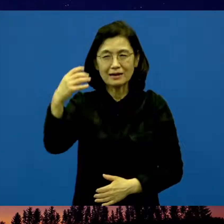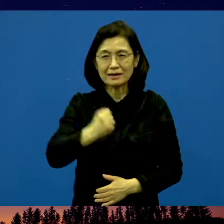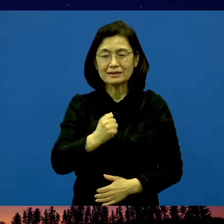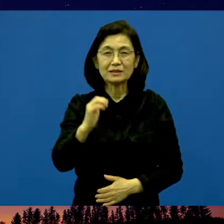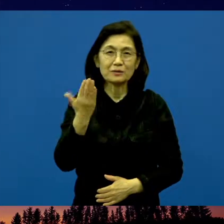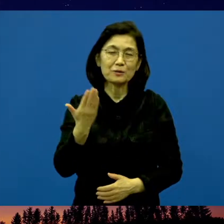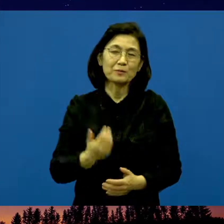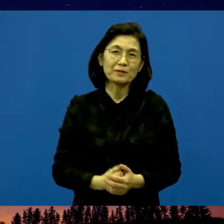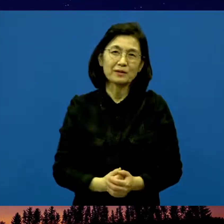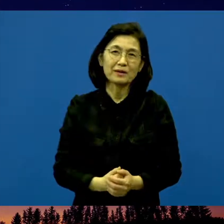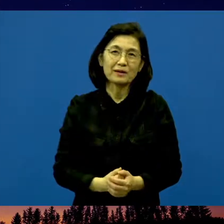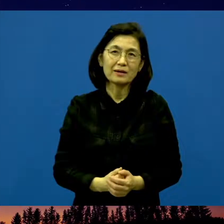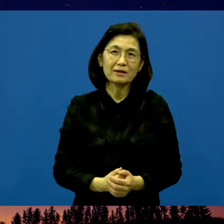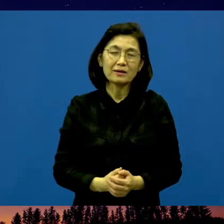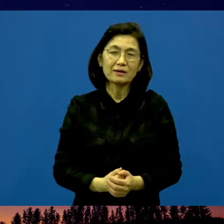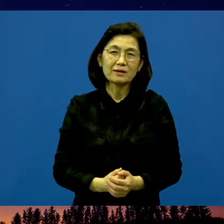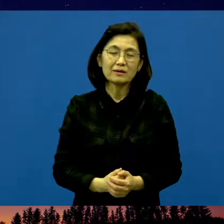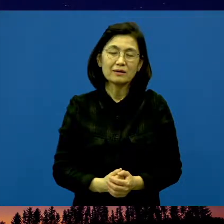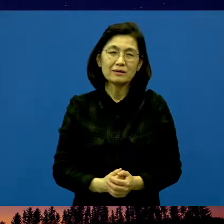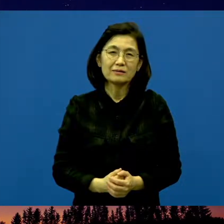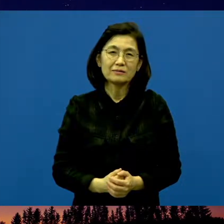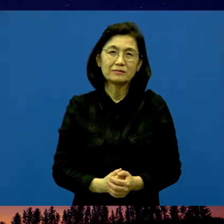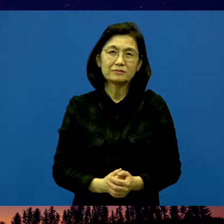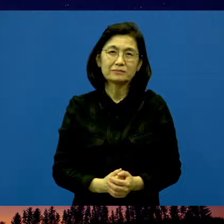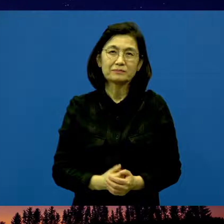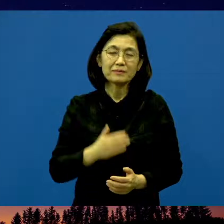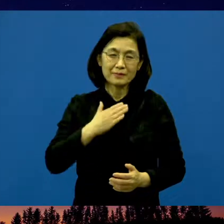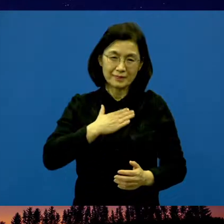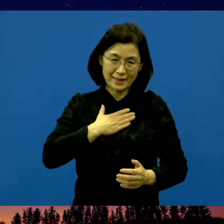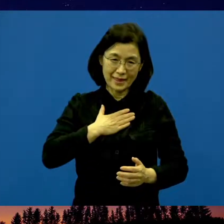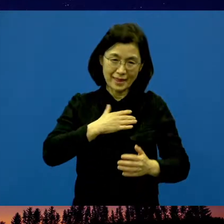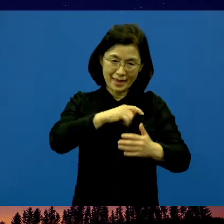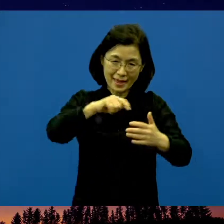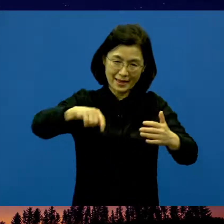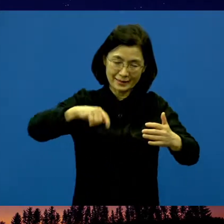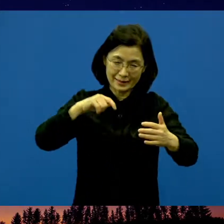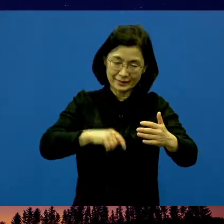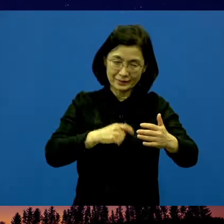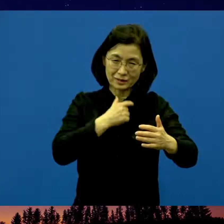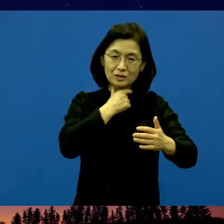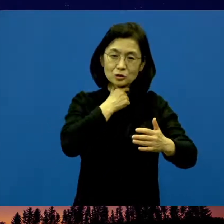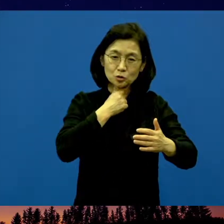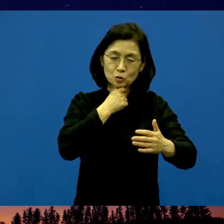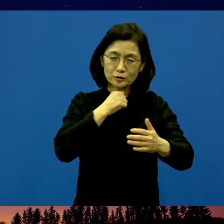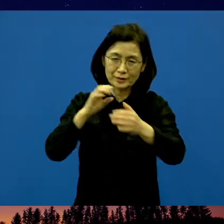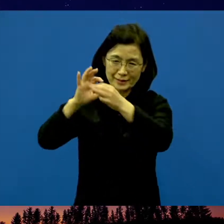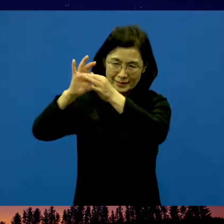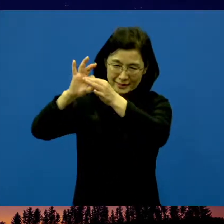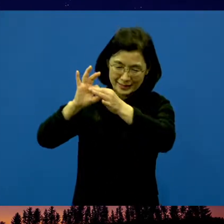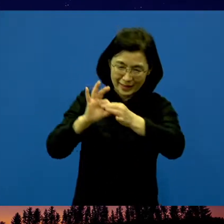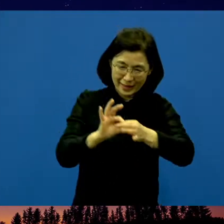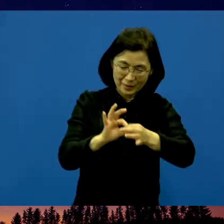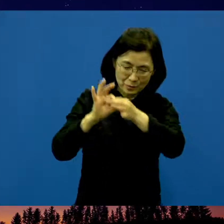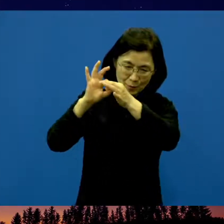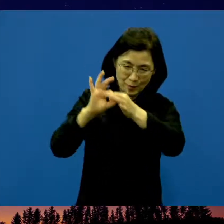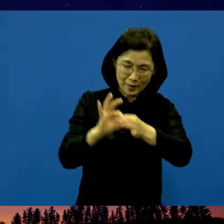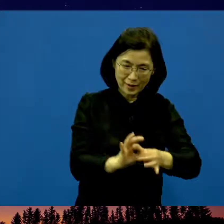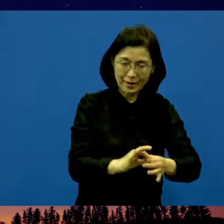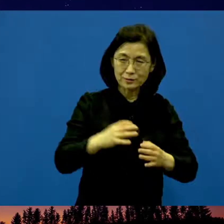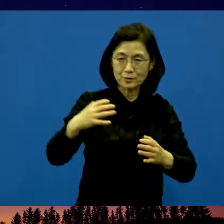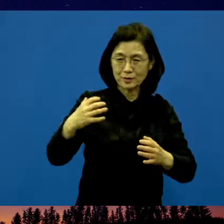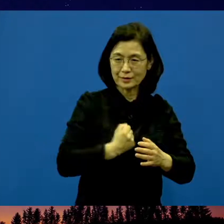그래서 우리는 우리의 안에 있는 그 소원들이 계속 주어질 때 우리 안에 있는